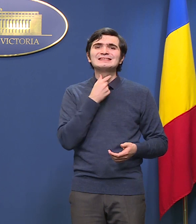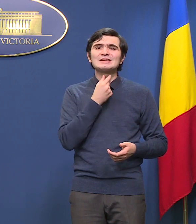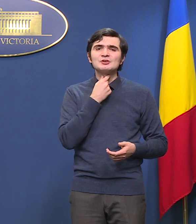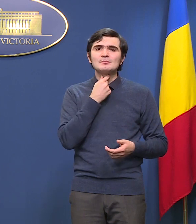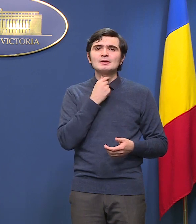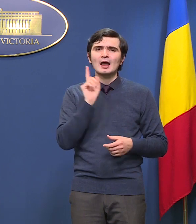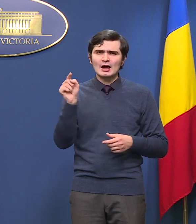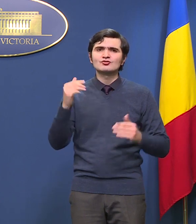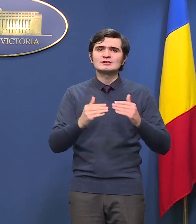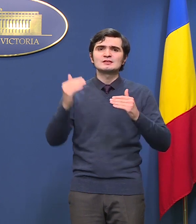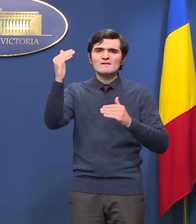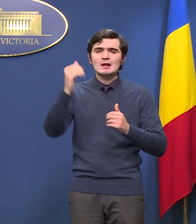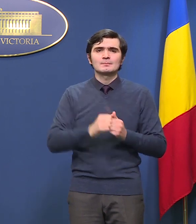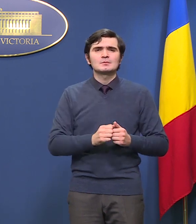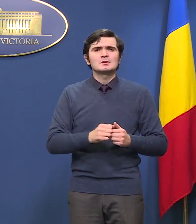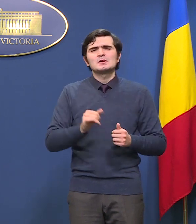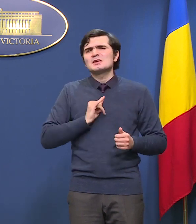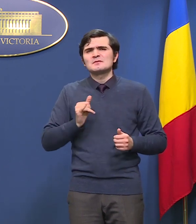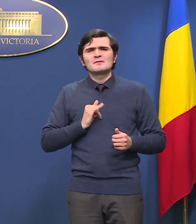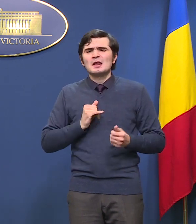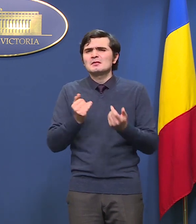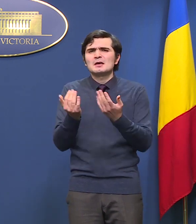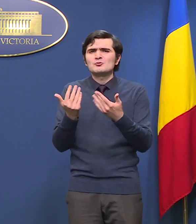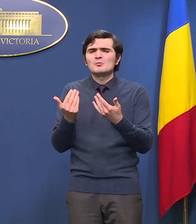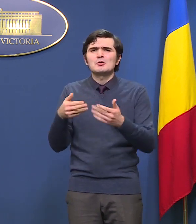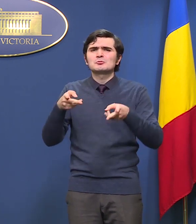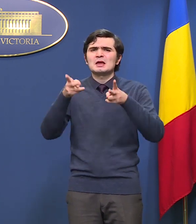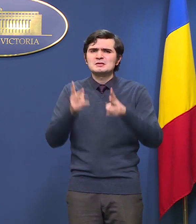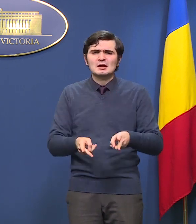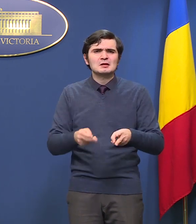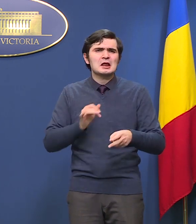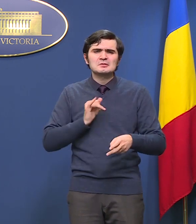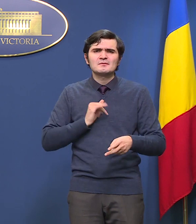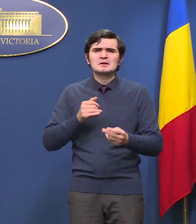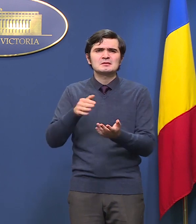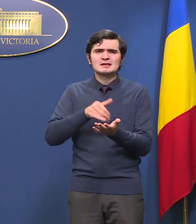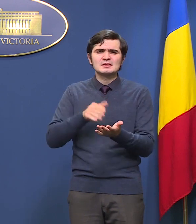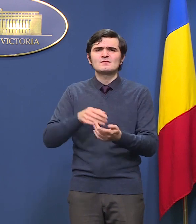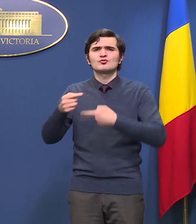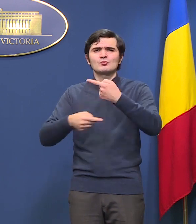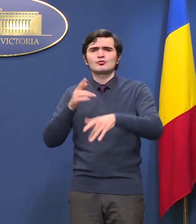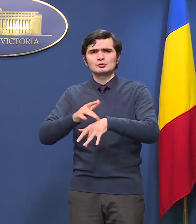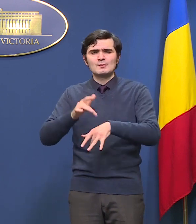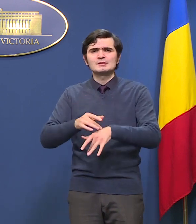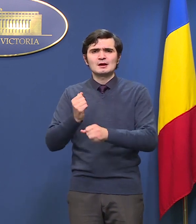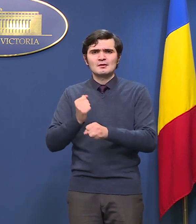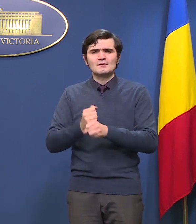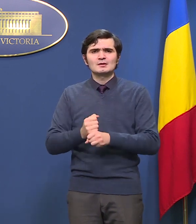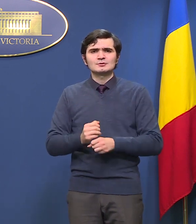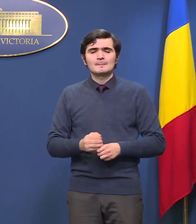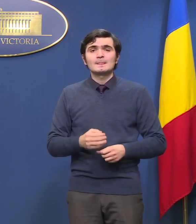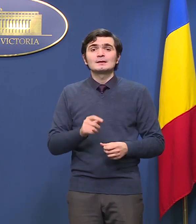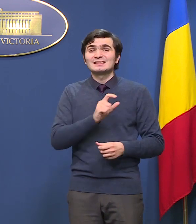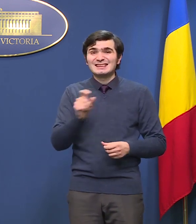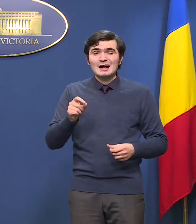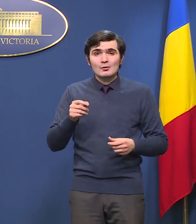de numărul de prestații medicale, de internări, de servicii și proceduri medicale pe care le derulează. Tocmai